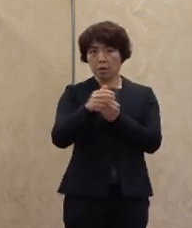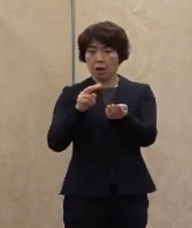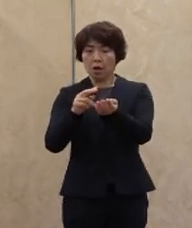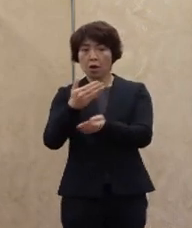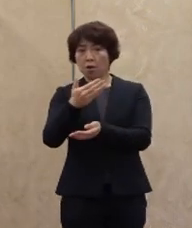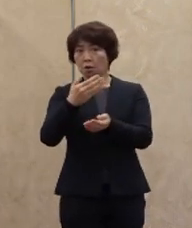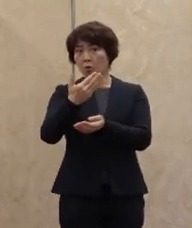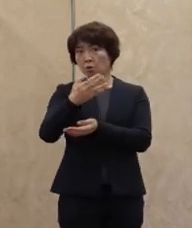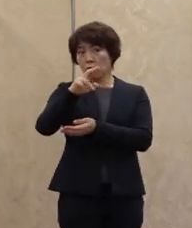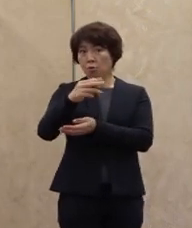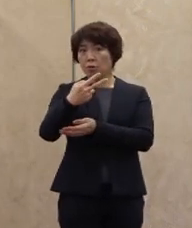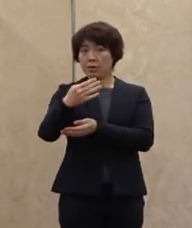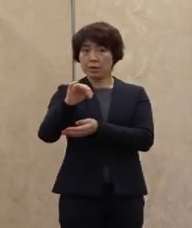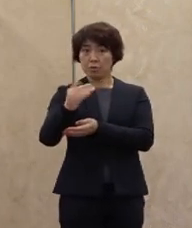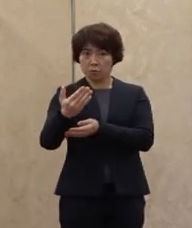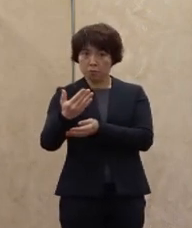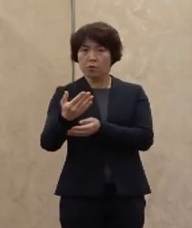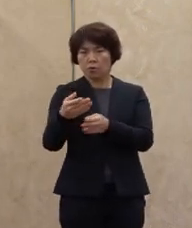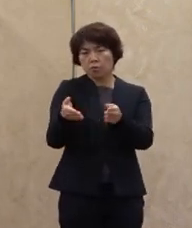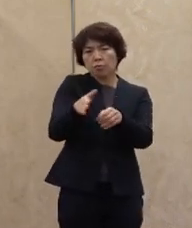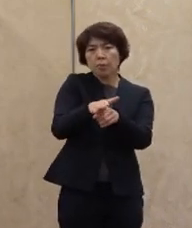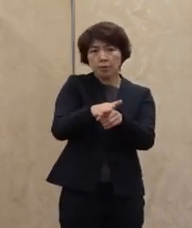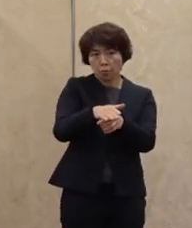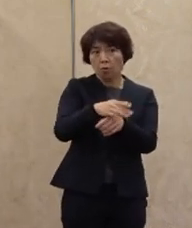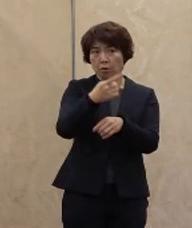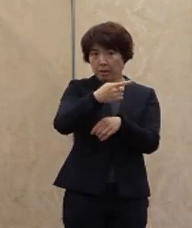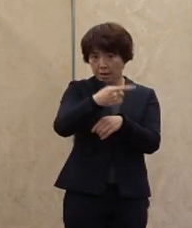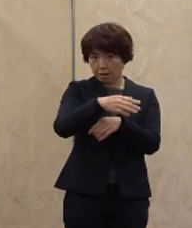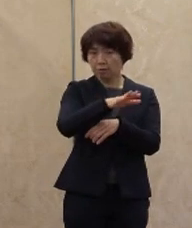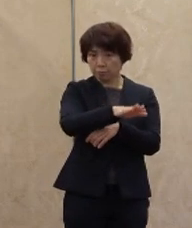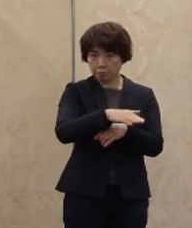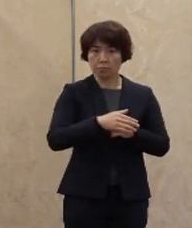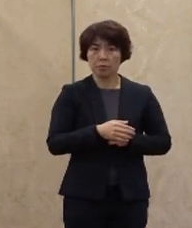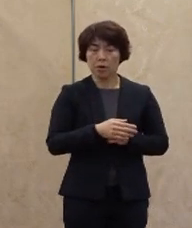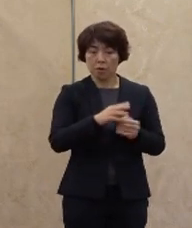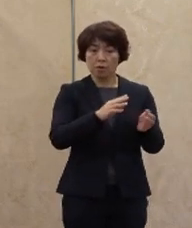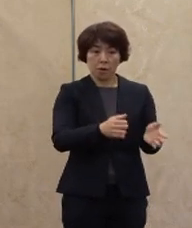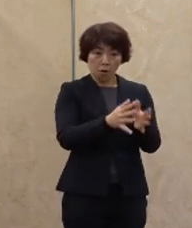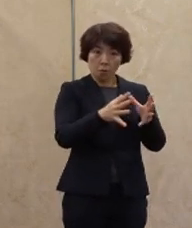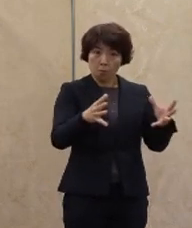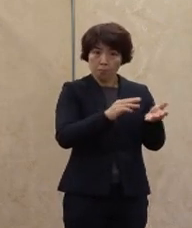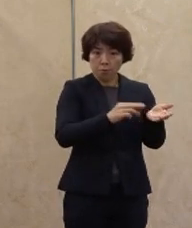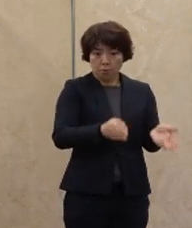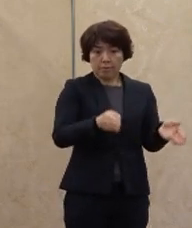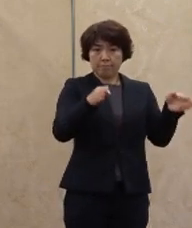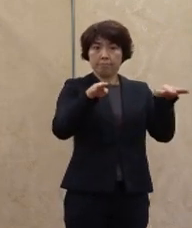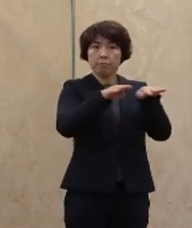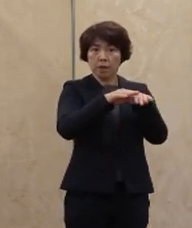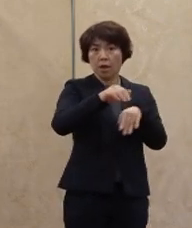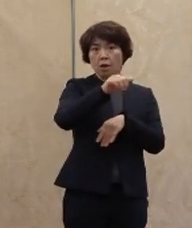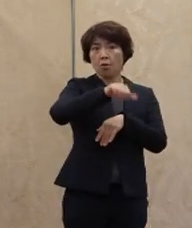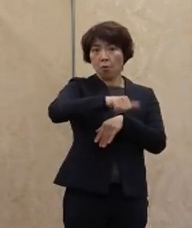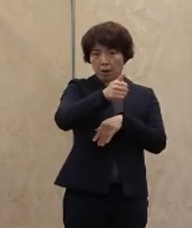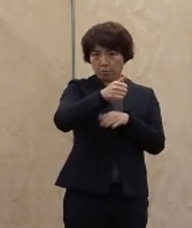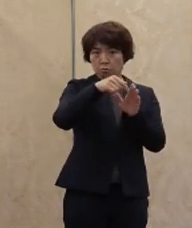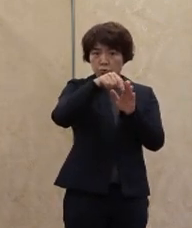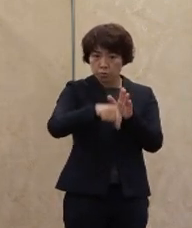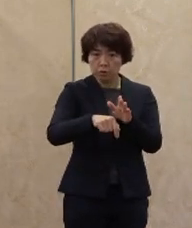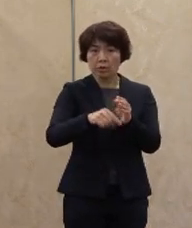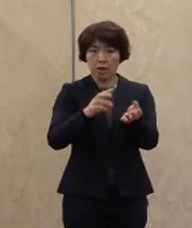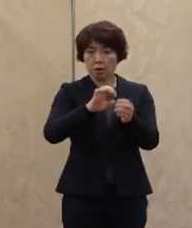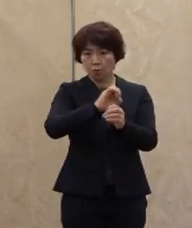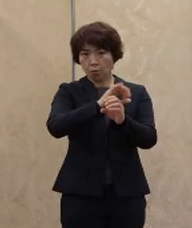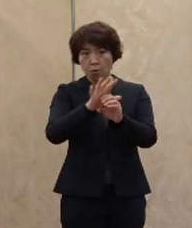9000、うん、あの病院に行くと500あります。で500の病院の中で、このコロナを受け入れているというのは80病院です